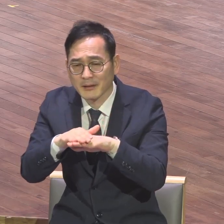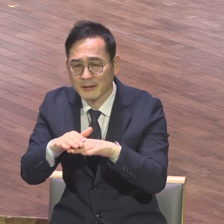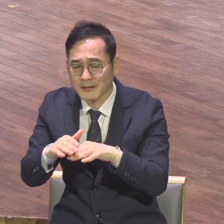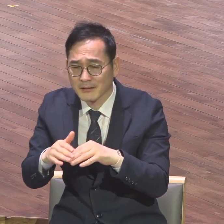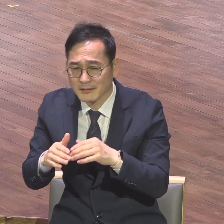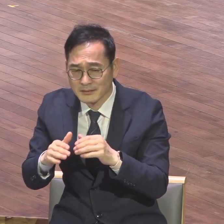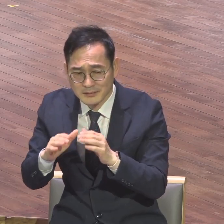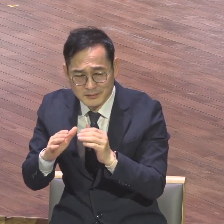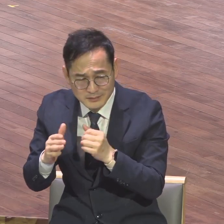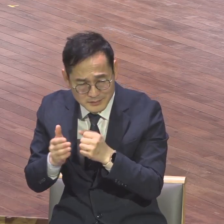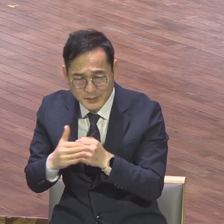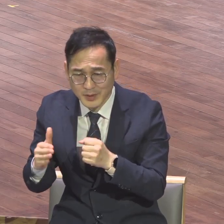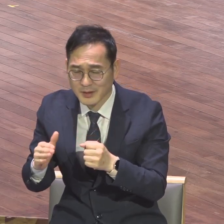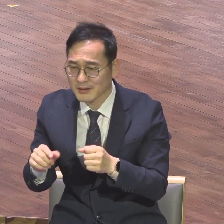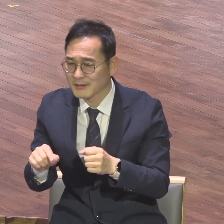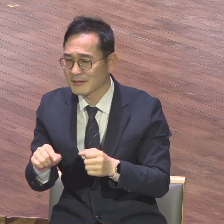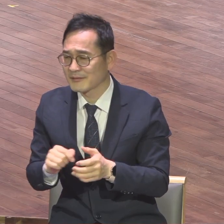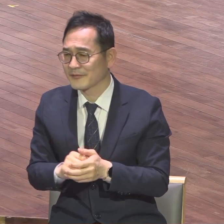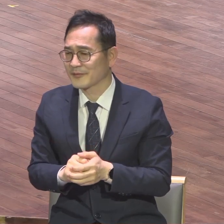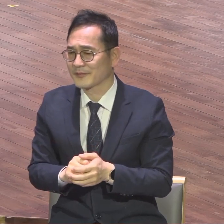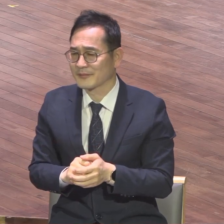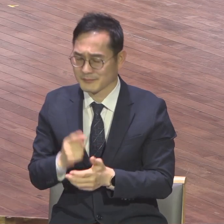그래서 한동안